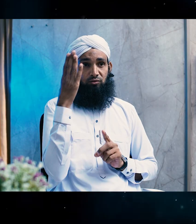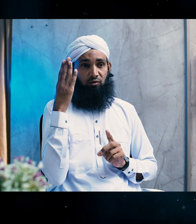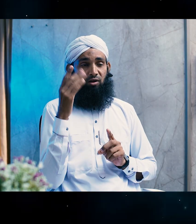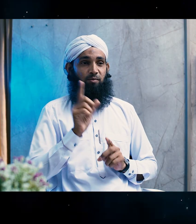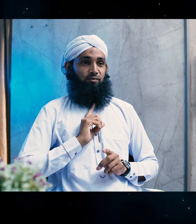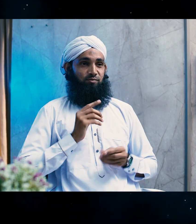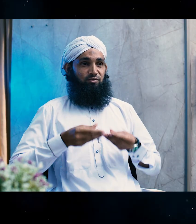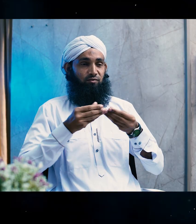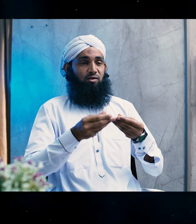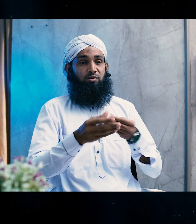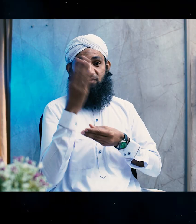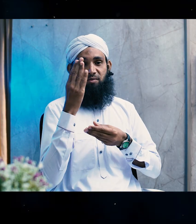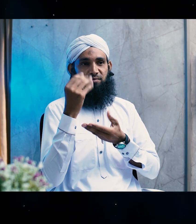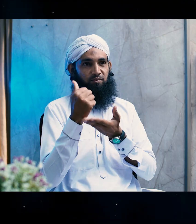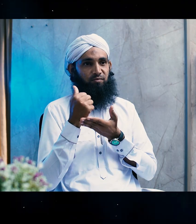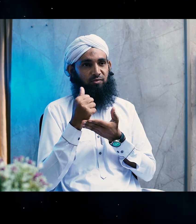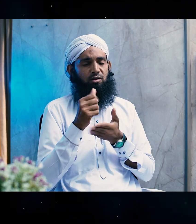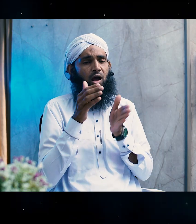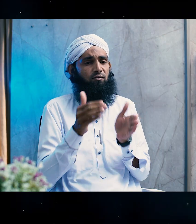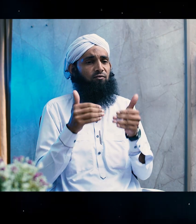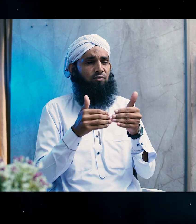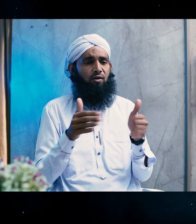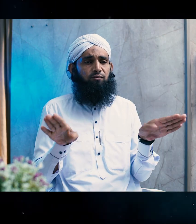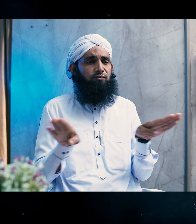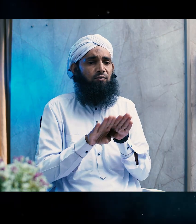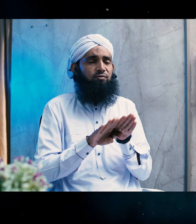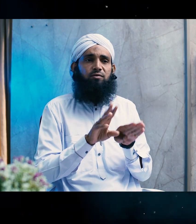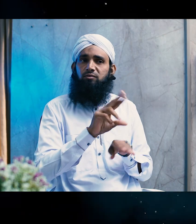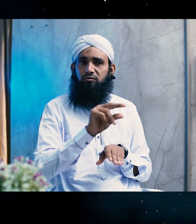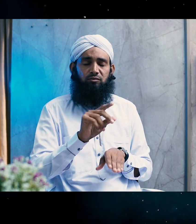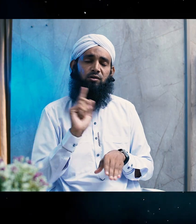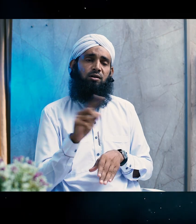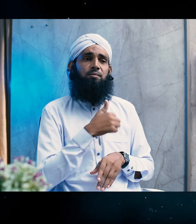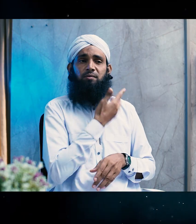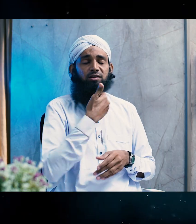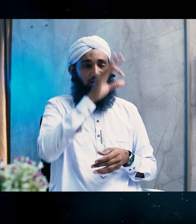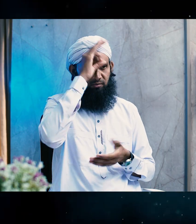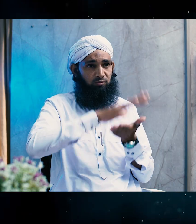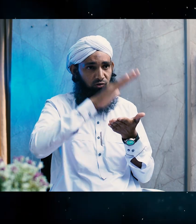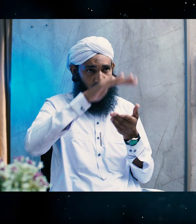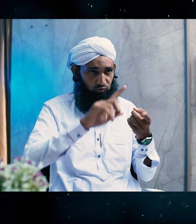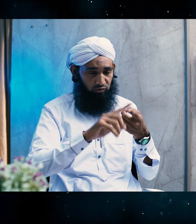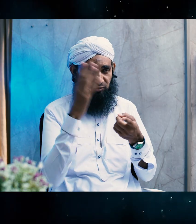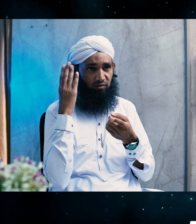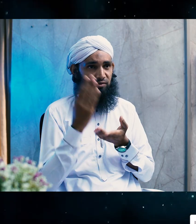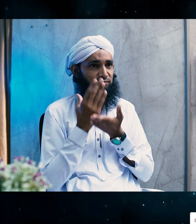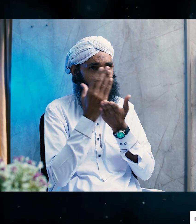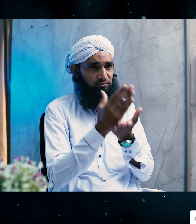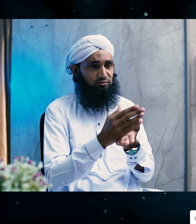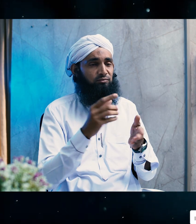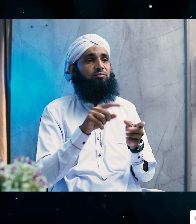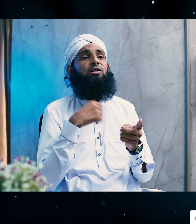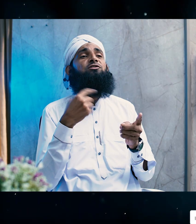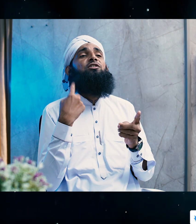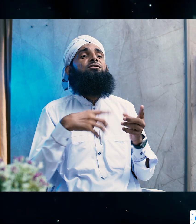مزید ایصال ثواب کرنے والے کو نیکی ملے گی۔ تو کوئی حد بندی نہیں ہے، بالکل آپ امام حسین رضی اللہ عنہ کو بھی ایصال